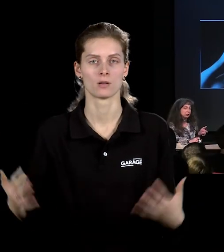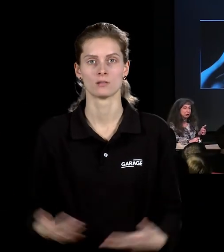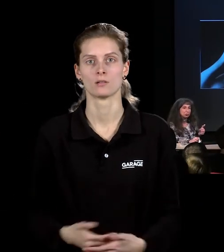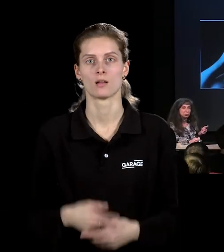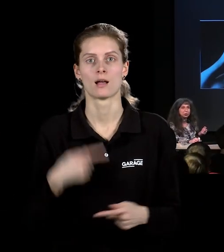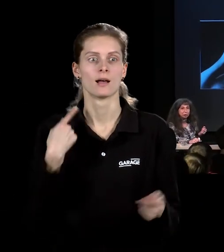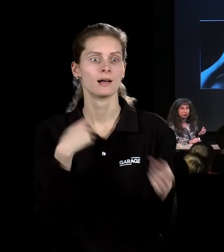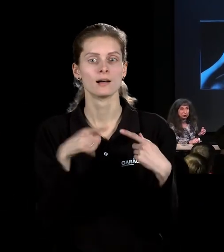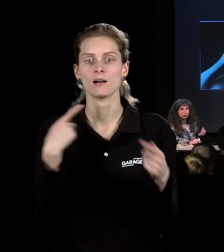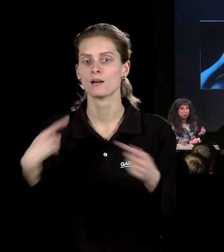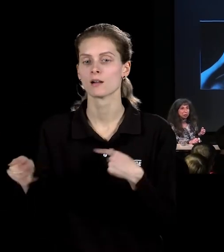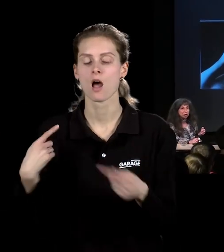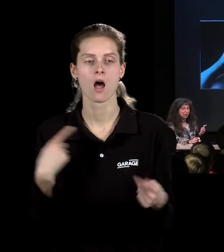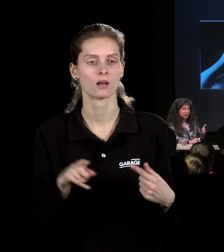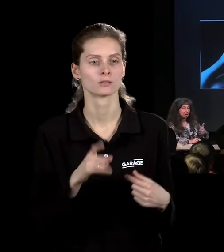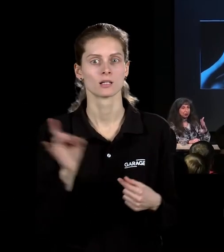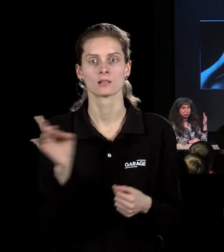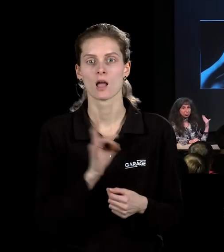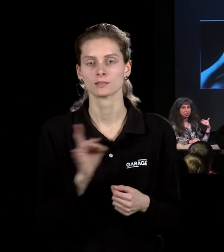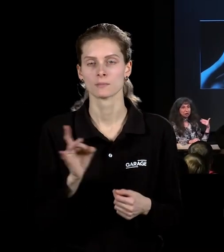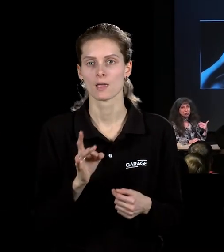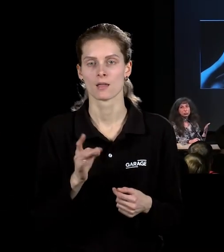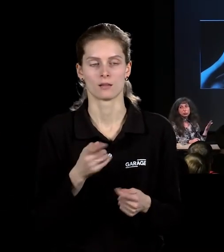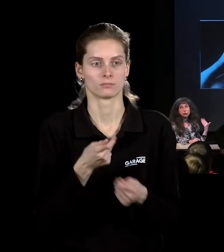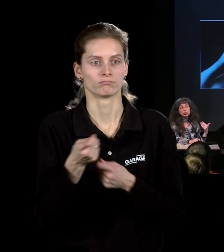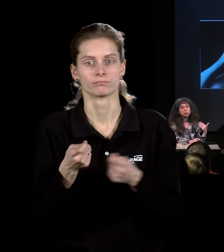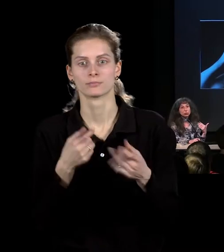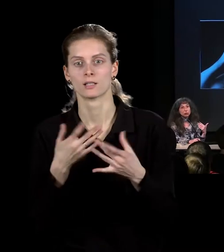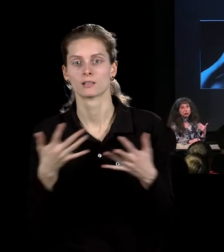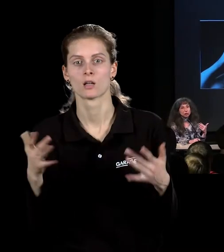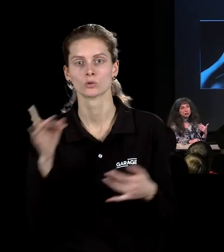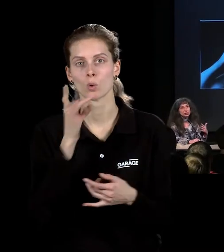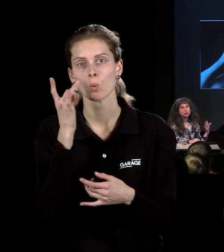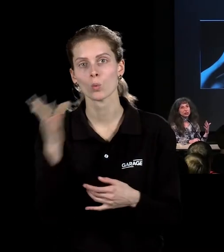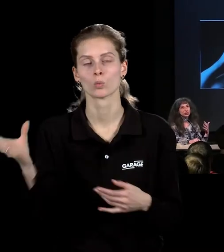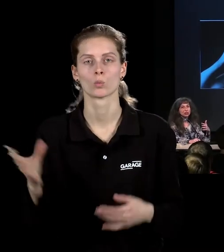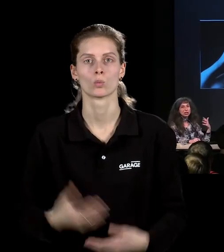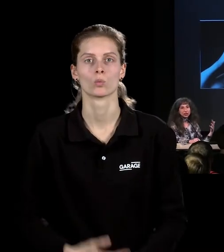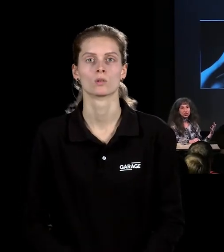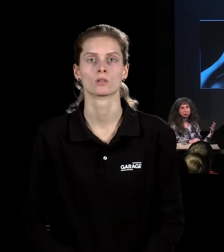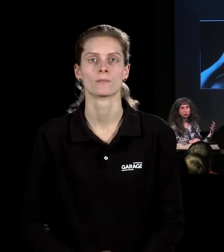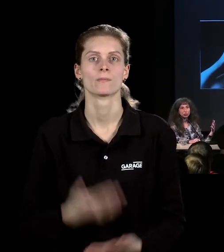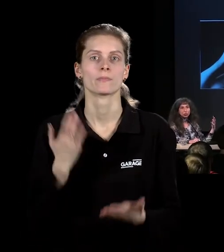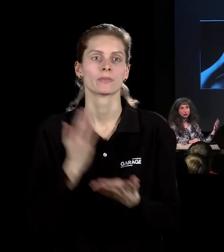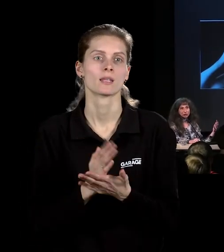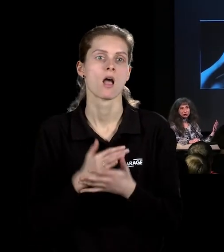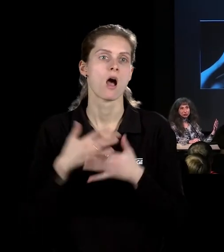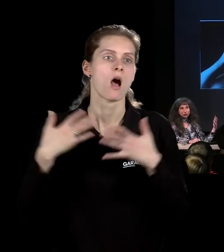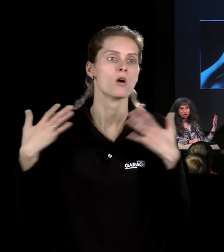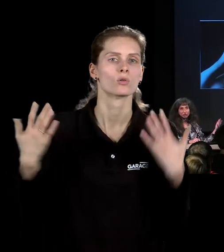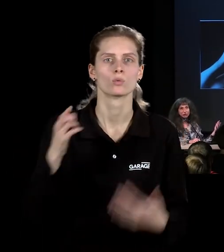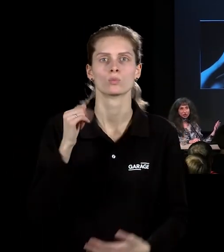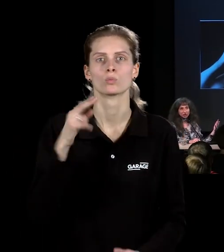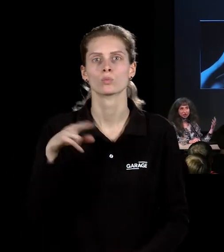разных размеров, которыми оперируют разные культуры. Ну, как раз в буддийской культуре там же есть эта традиция гигантских будд, огромных